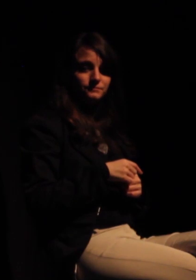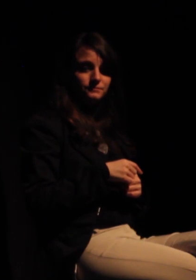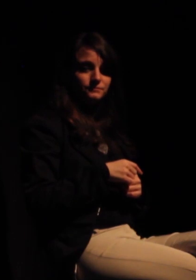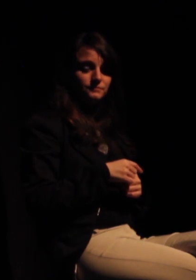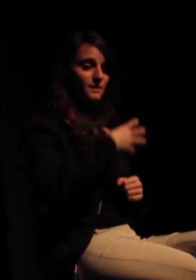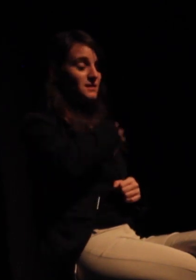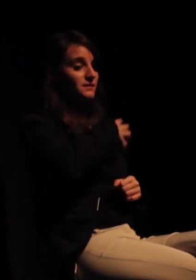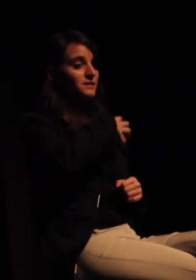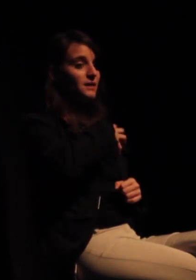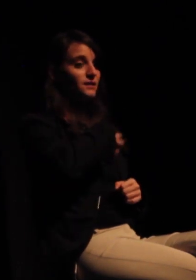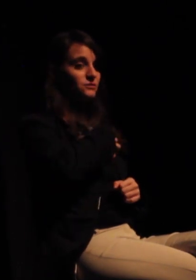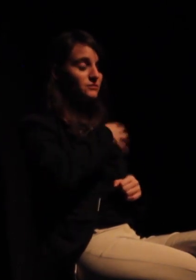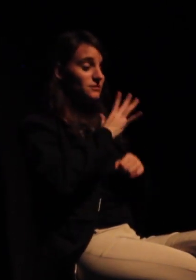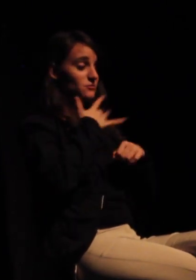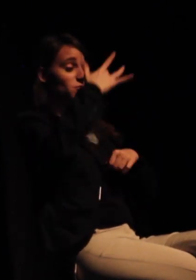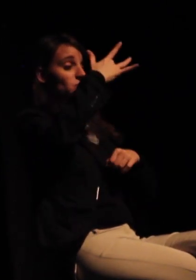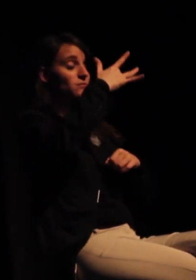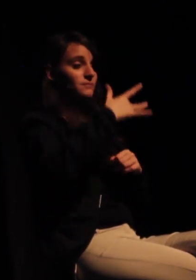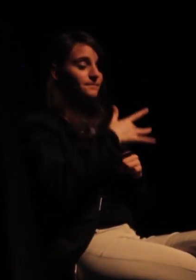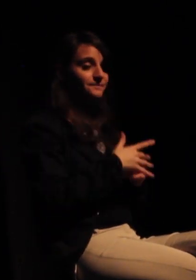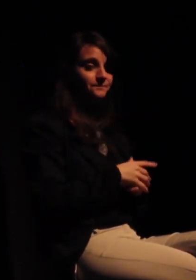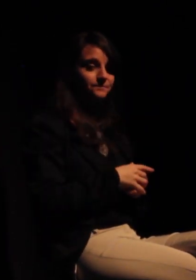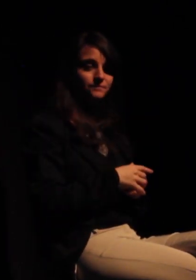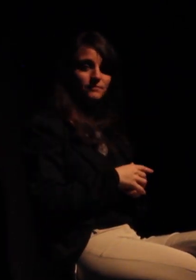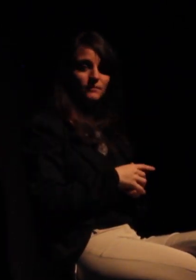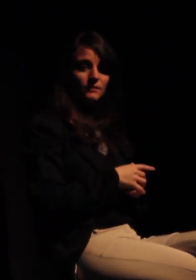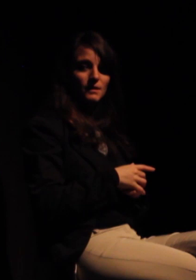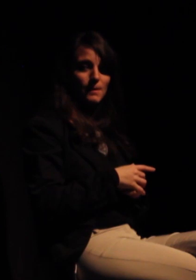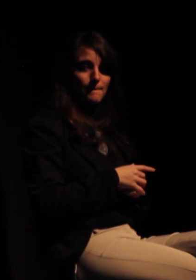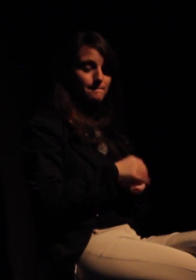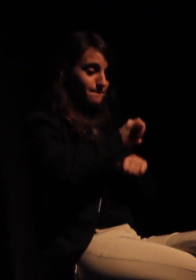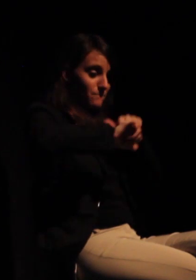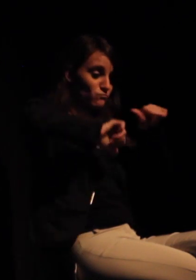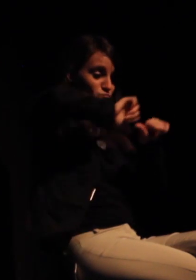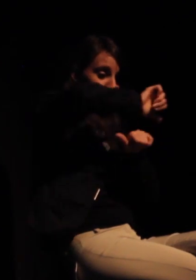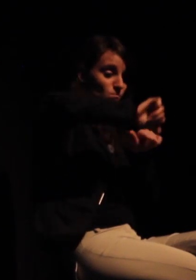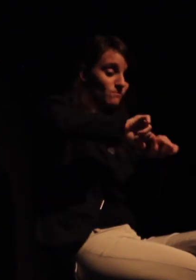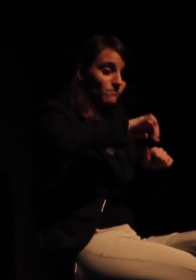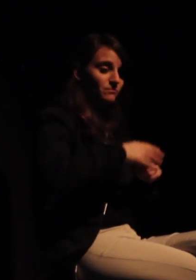e você sente que uma coisa te tocou. Tocou e que você foi transformado.